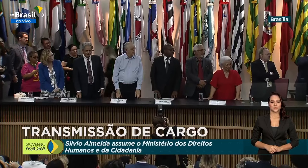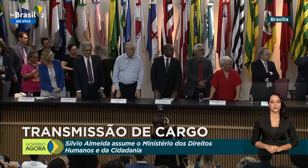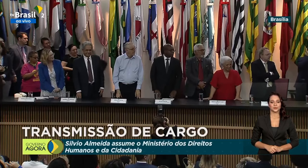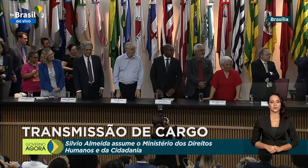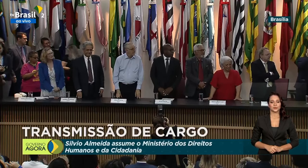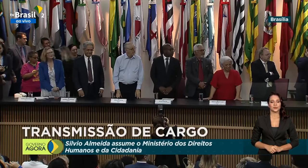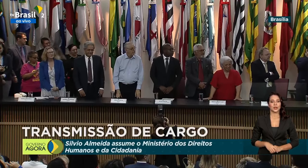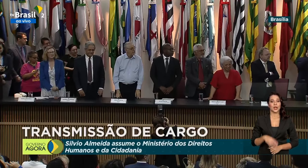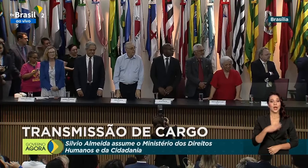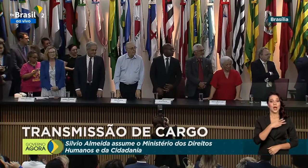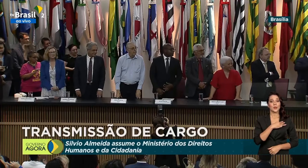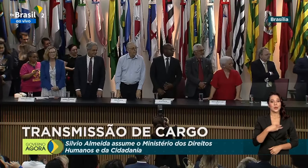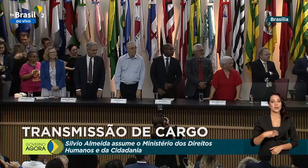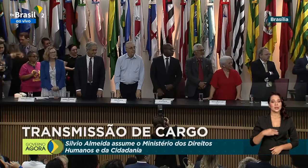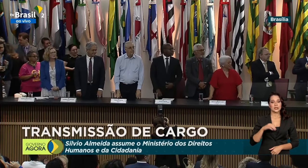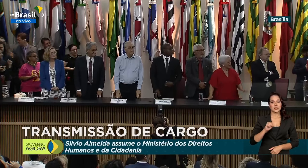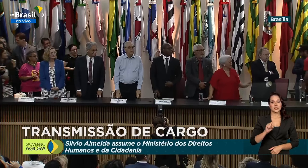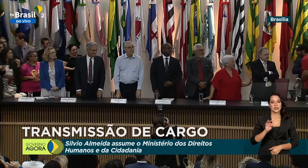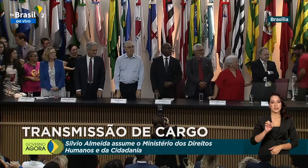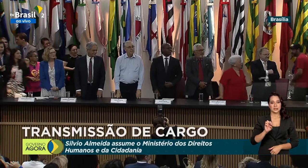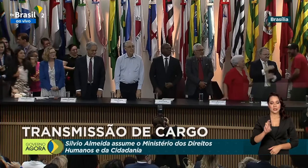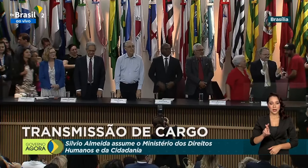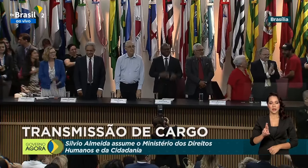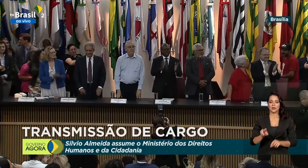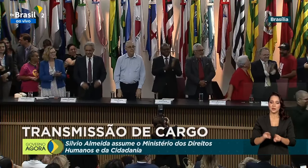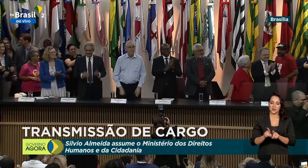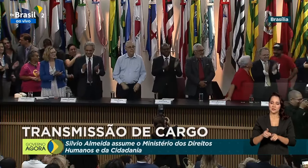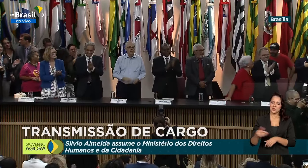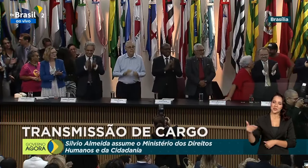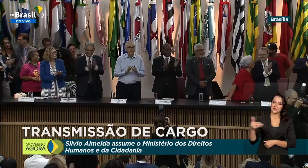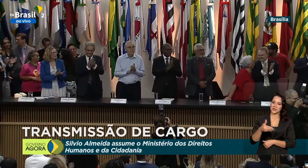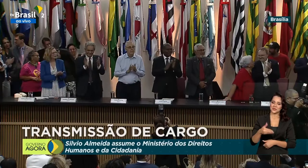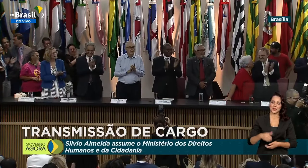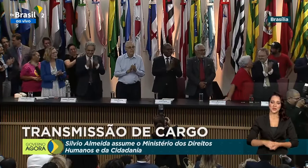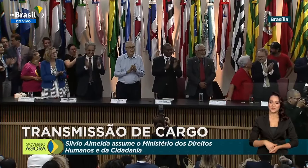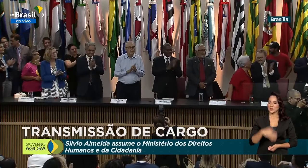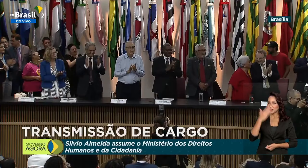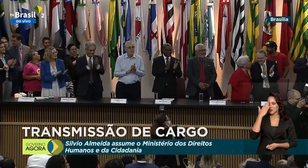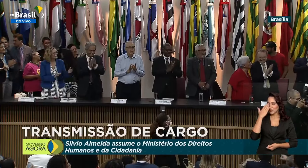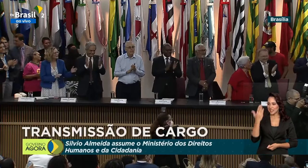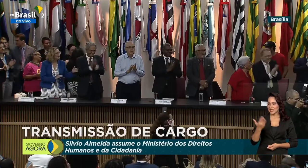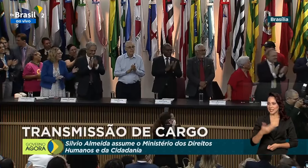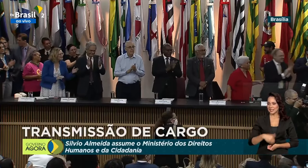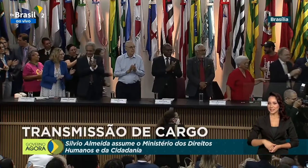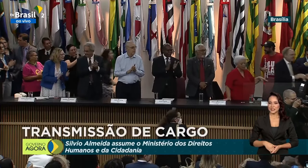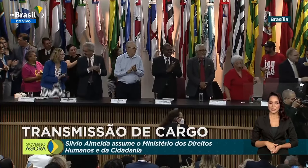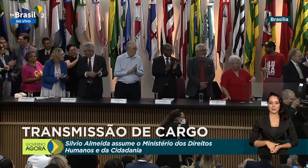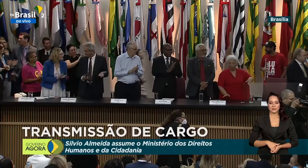a ministra Ester do é que também que está presente aqui muito obrigada